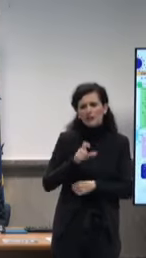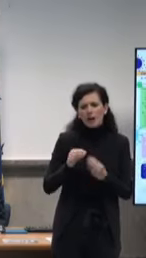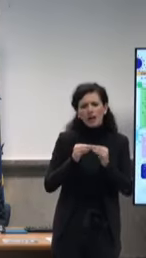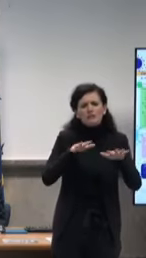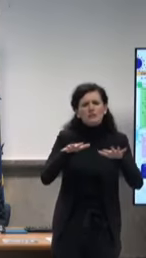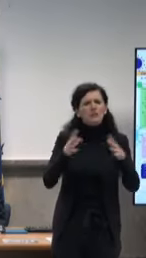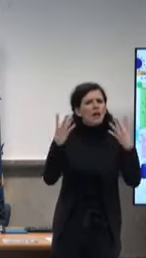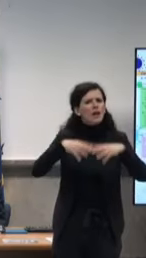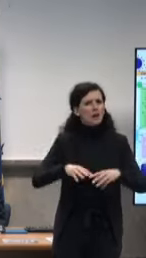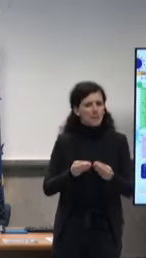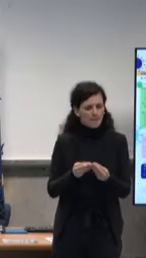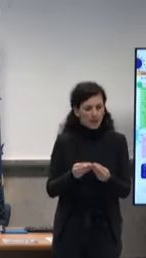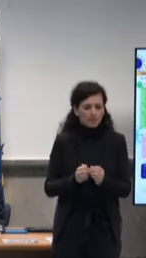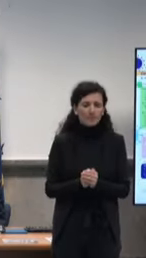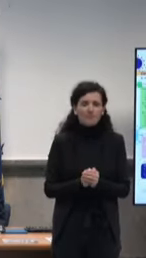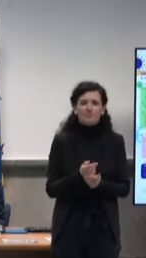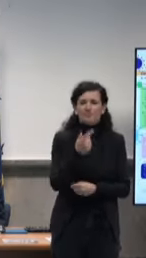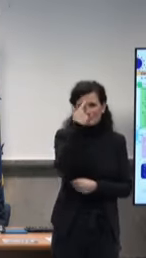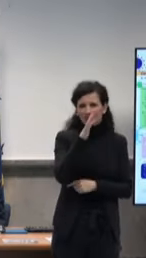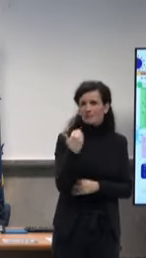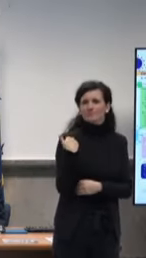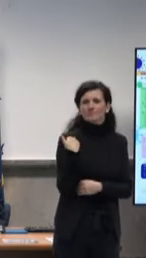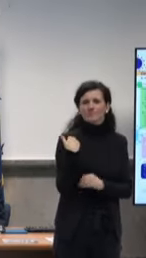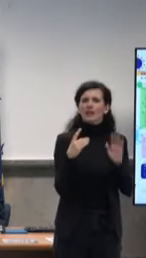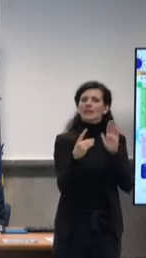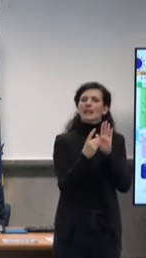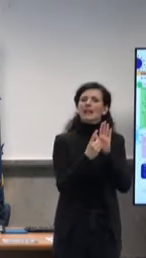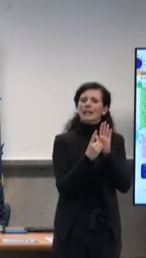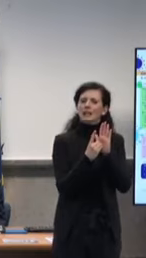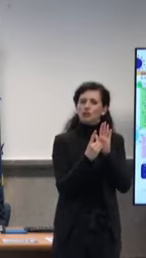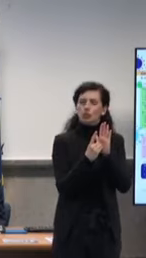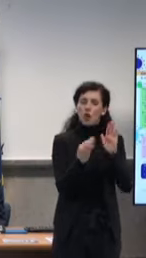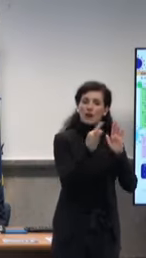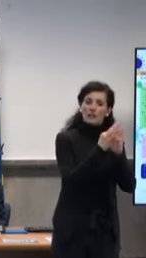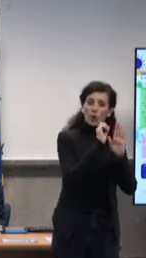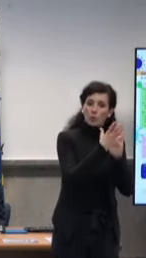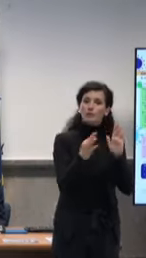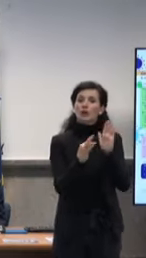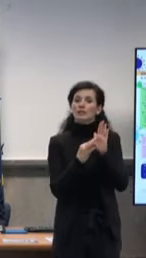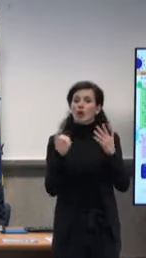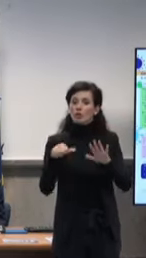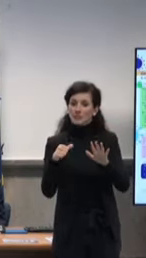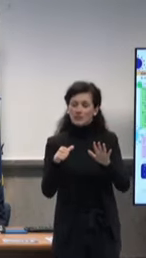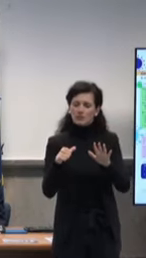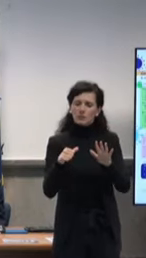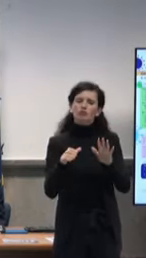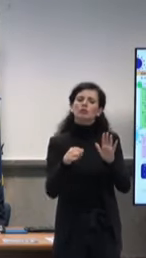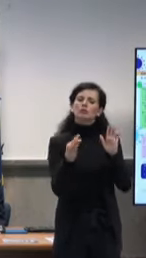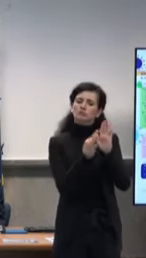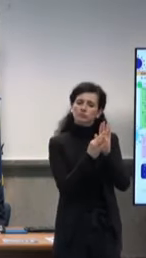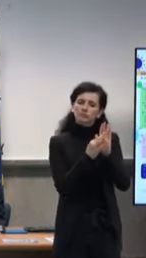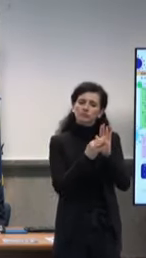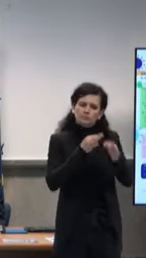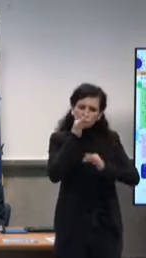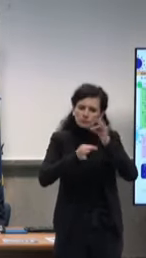un decreto recente voi sapete individua con due articoli articolo 15 articolo 16 le modalità per produrre